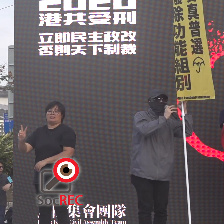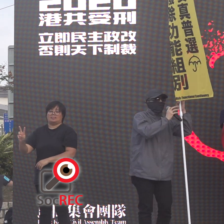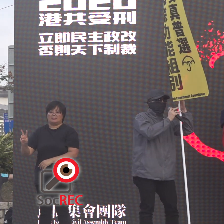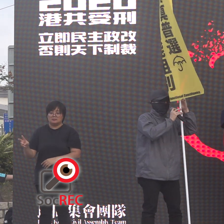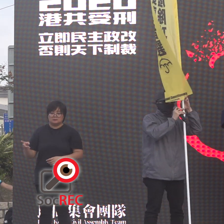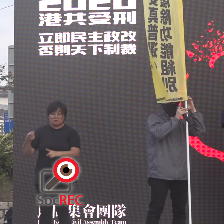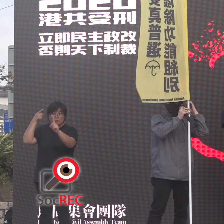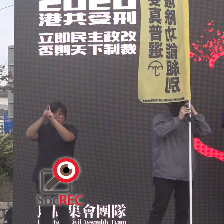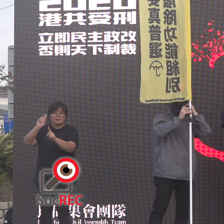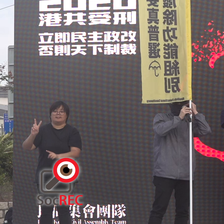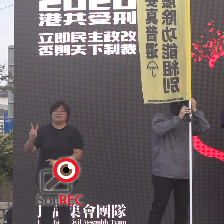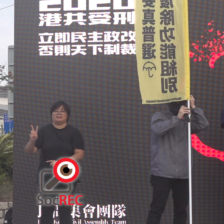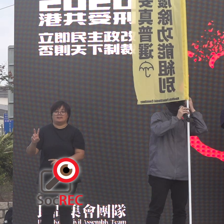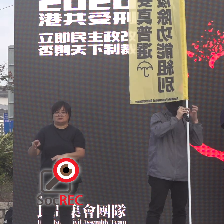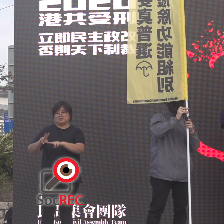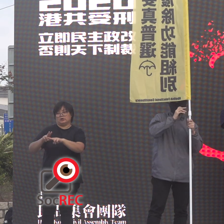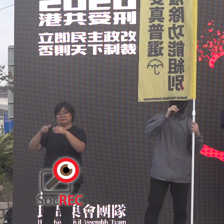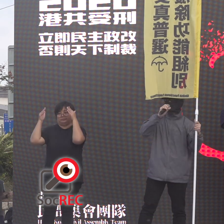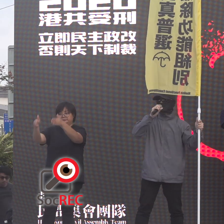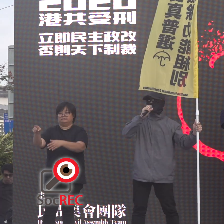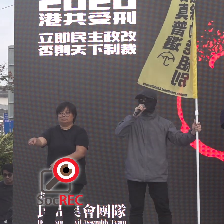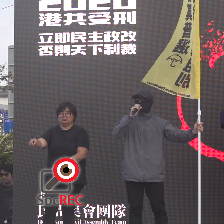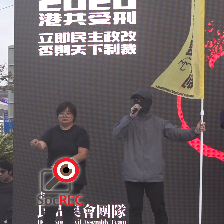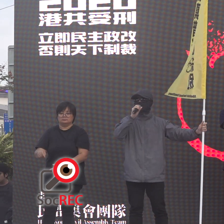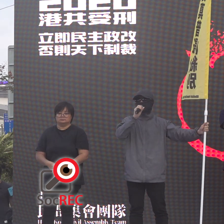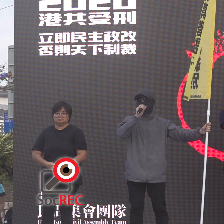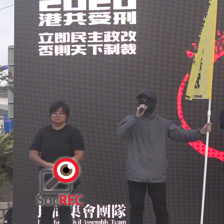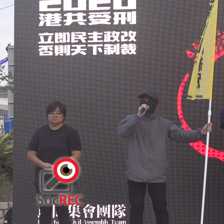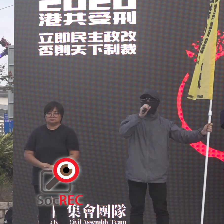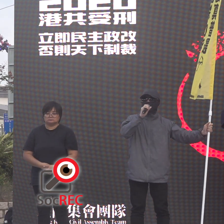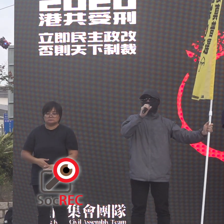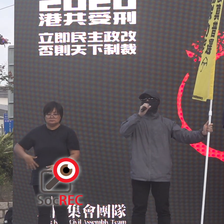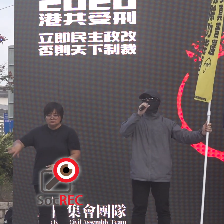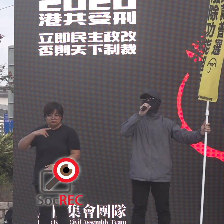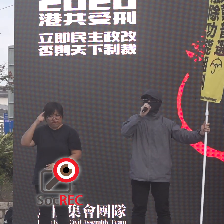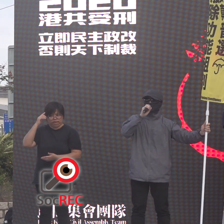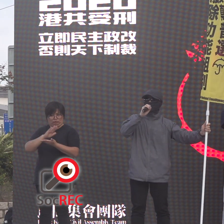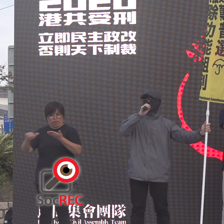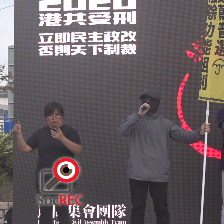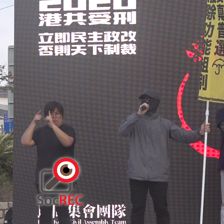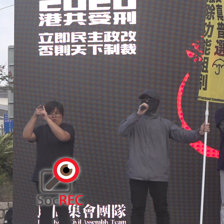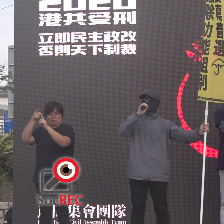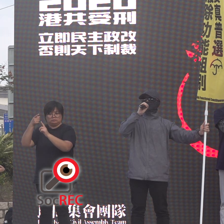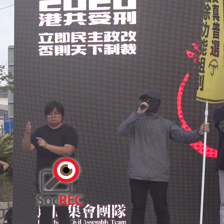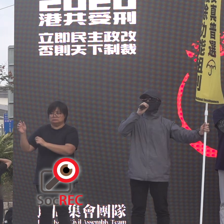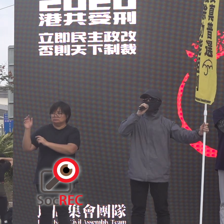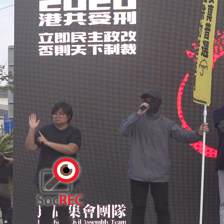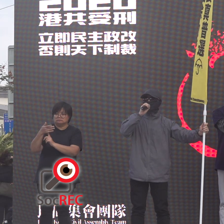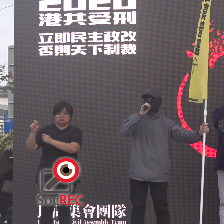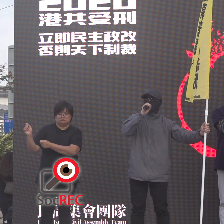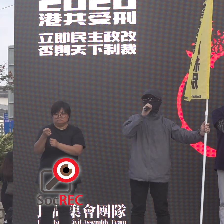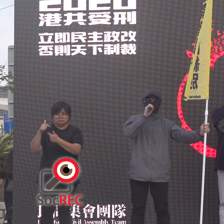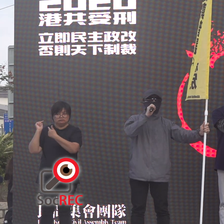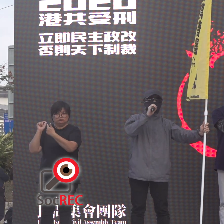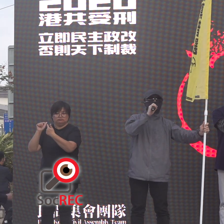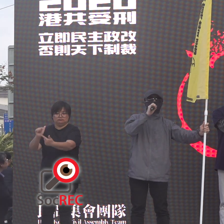以我們很清楚，我們做這個戰線，我們是要堅持下去，我們要繼續去舉美